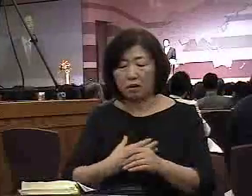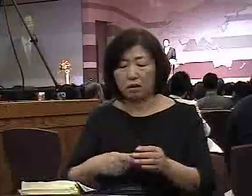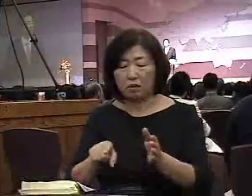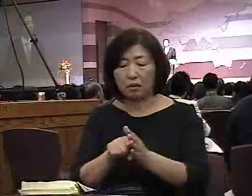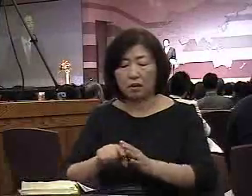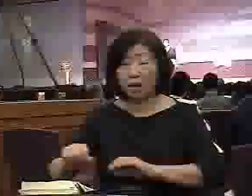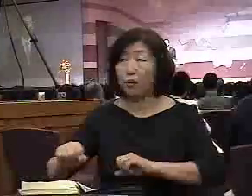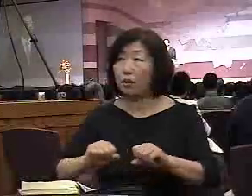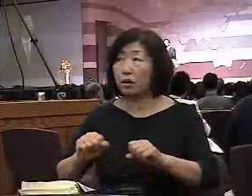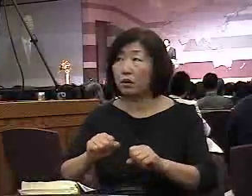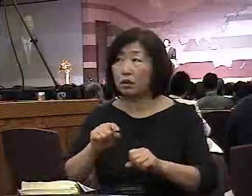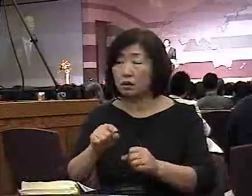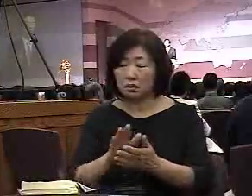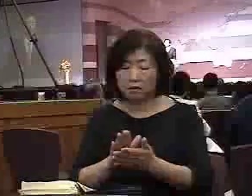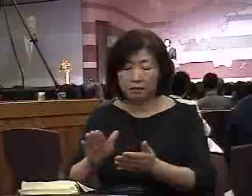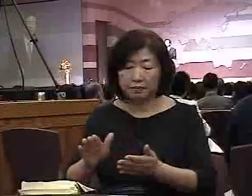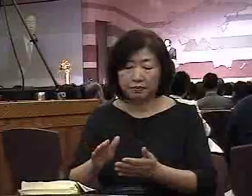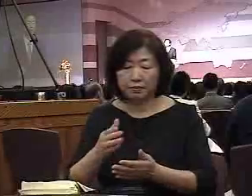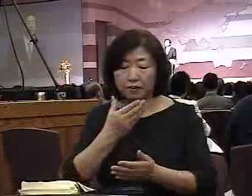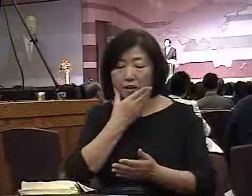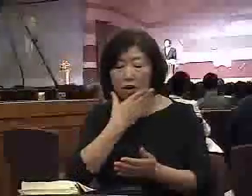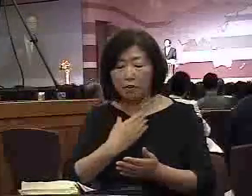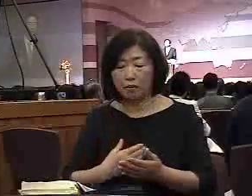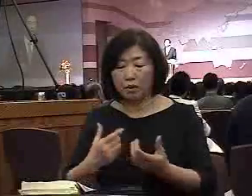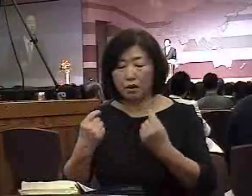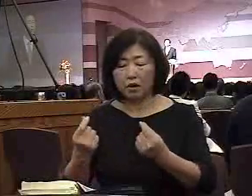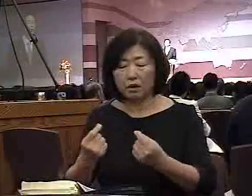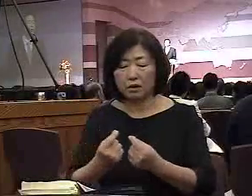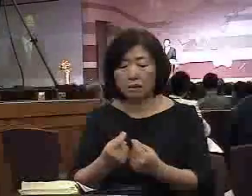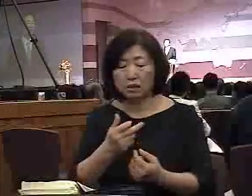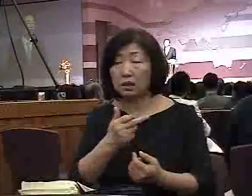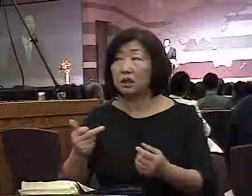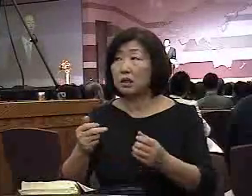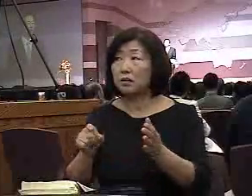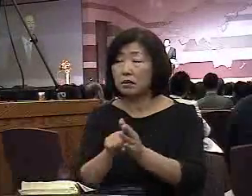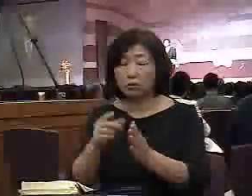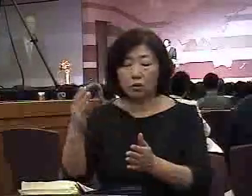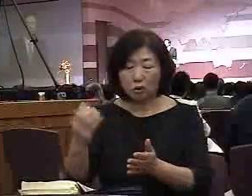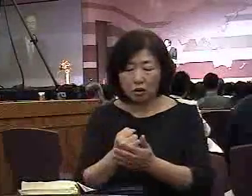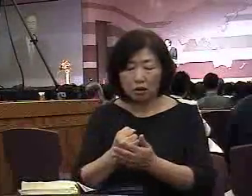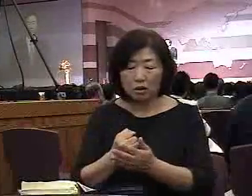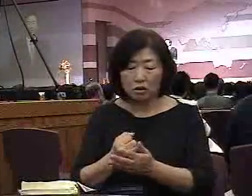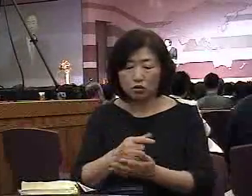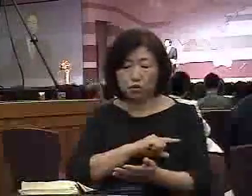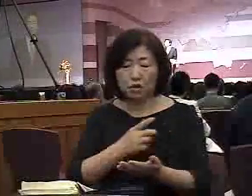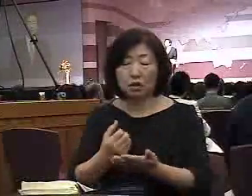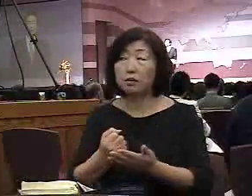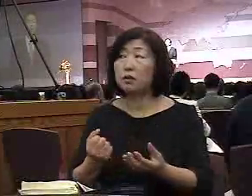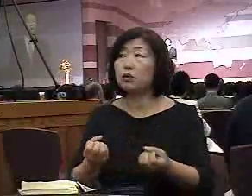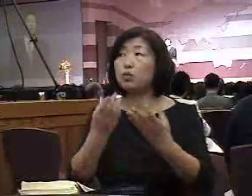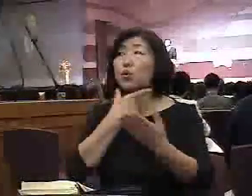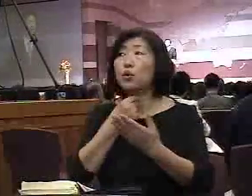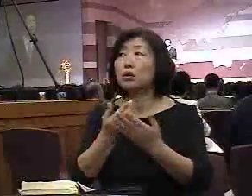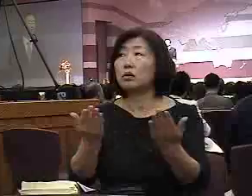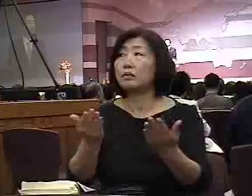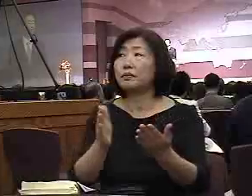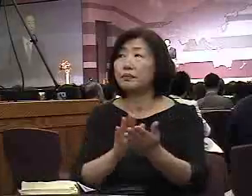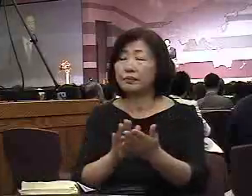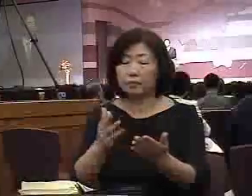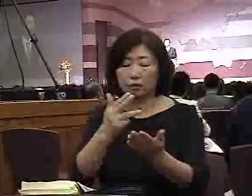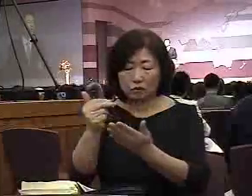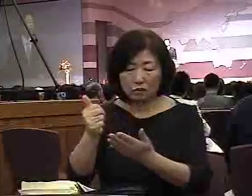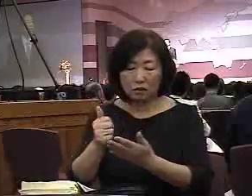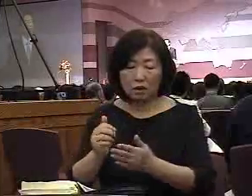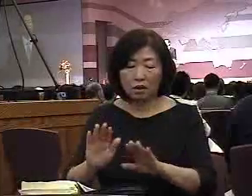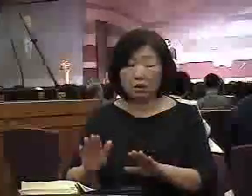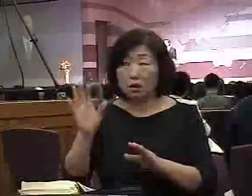행위였다는 것입니다. 바로 이런 아브라함과 같은 큰 믿음 소유하시기를 주님의 이름으로 축원합니다. 그 주님이